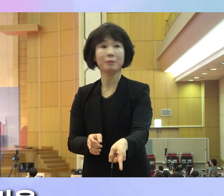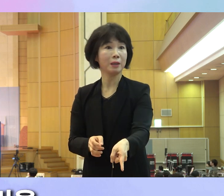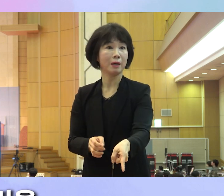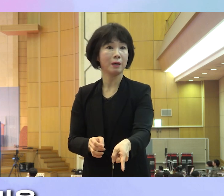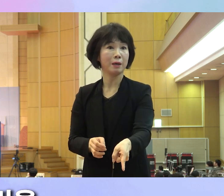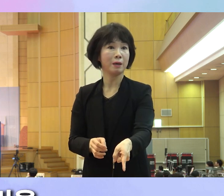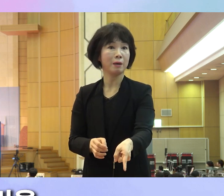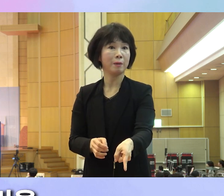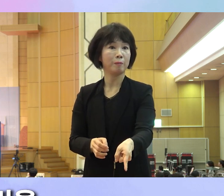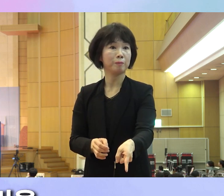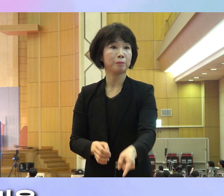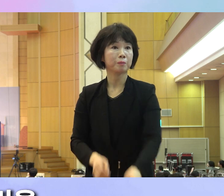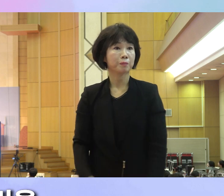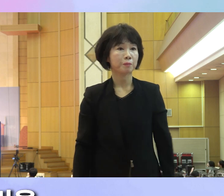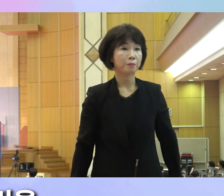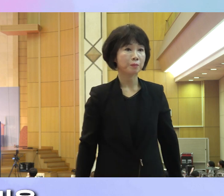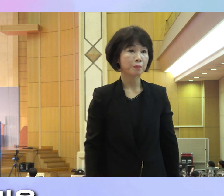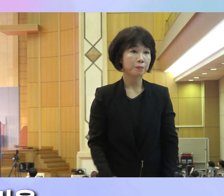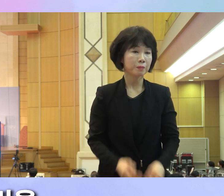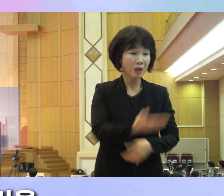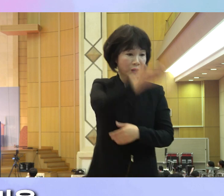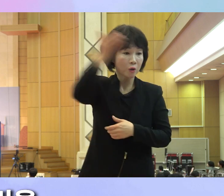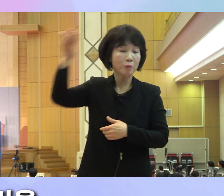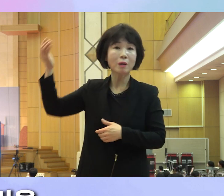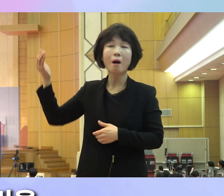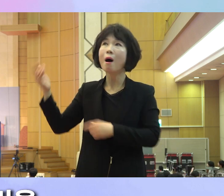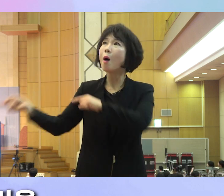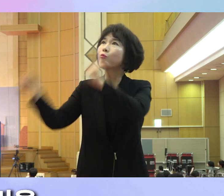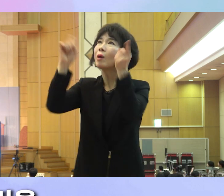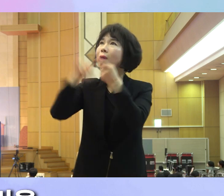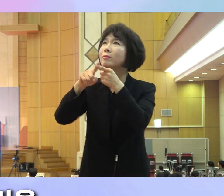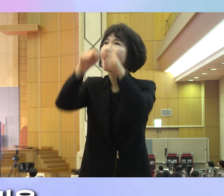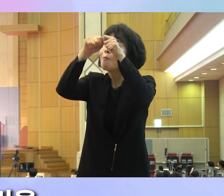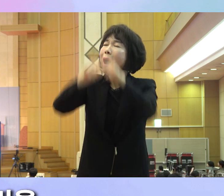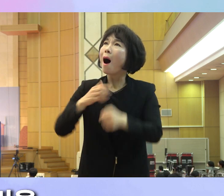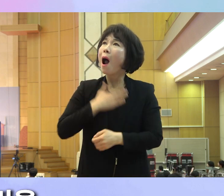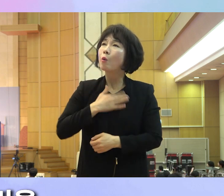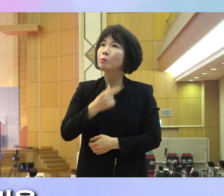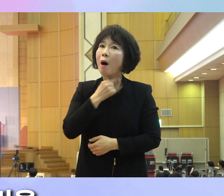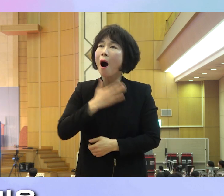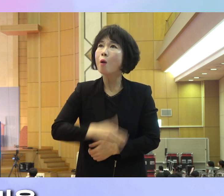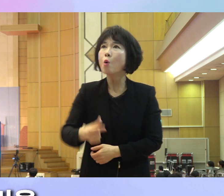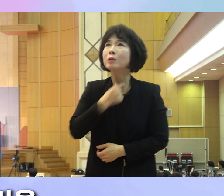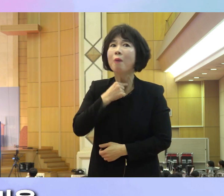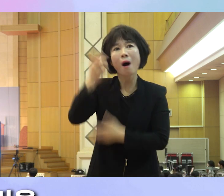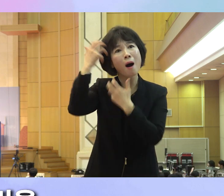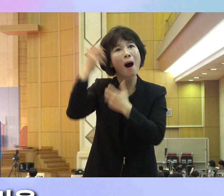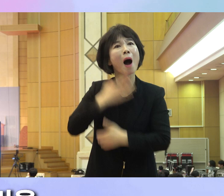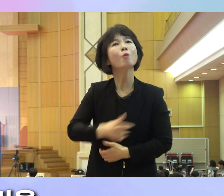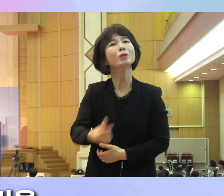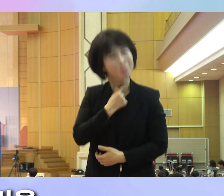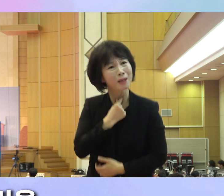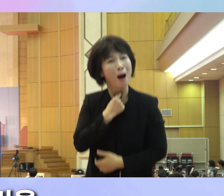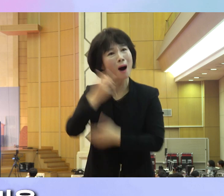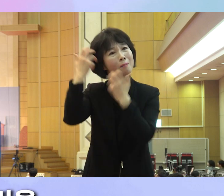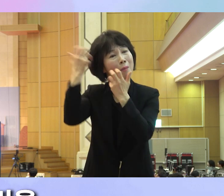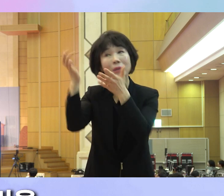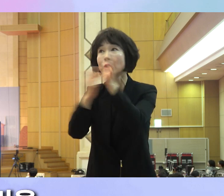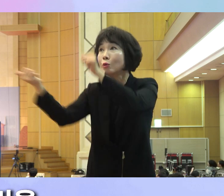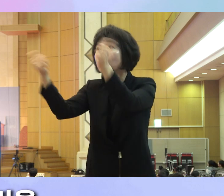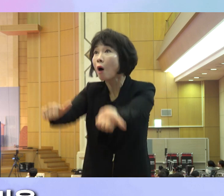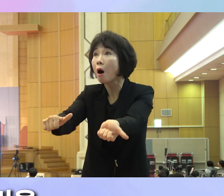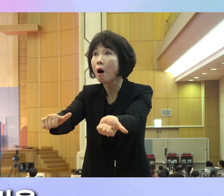되도록, 그것에 대해서 알려하여, 알아야 내가 예수